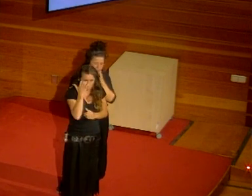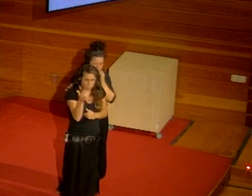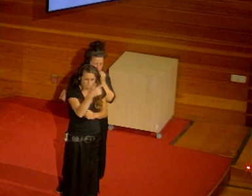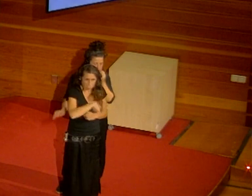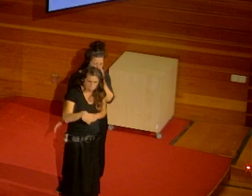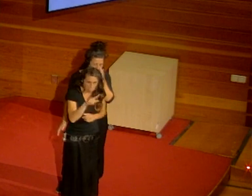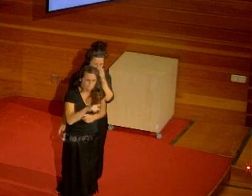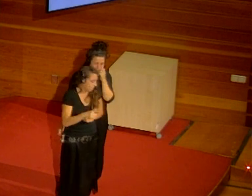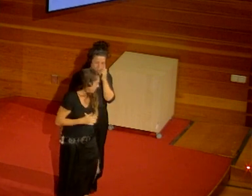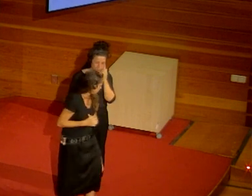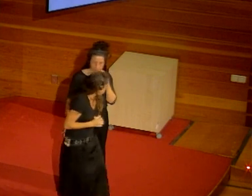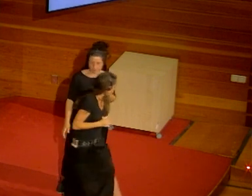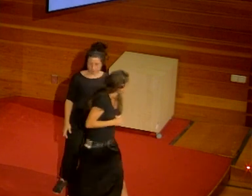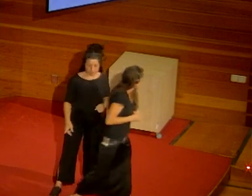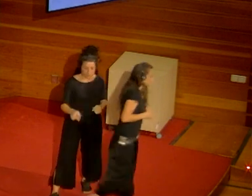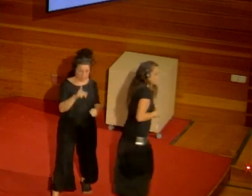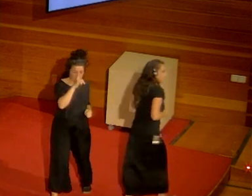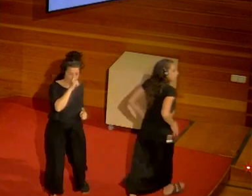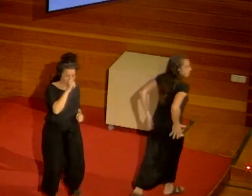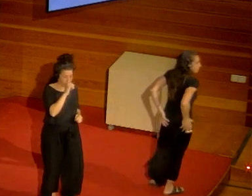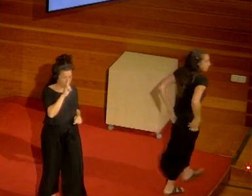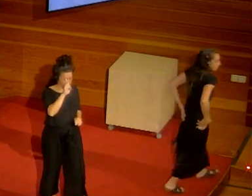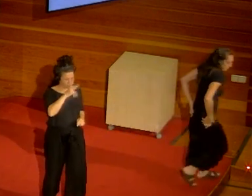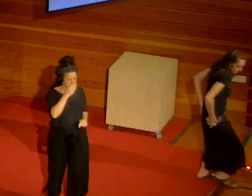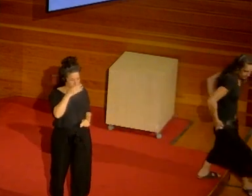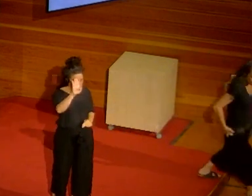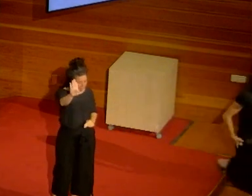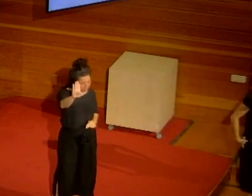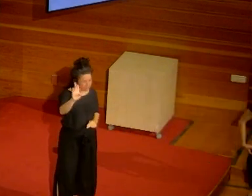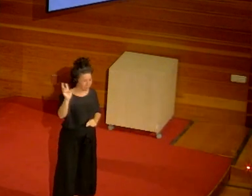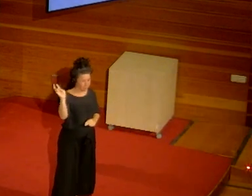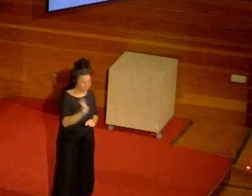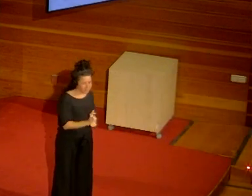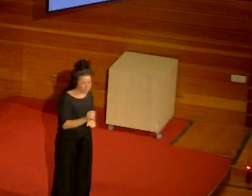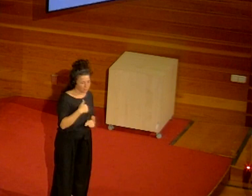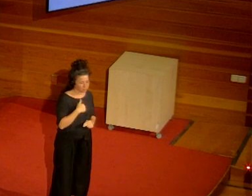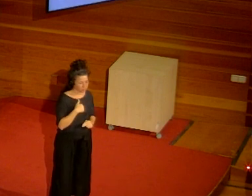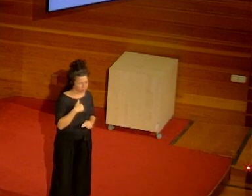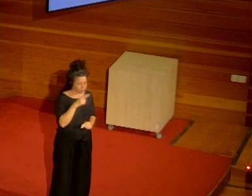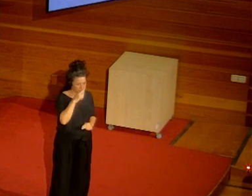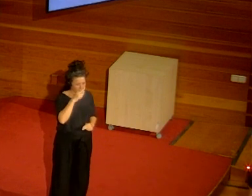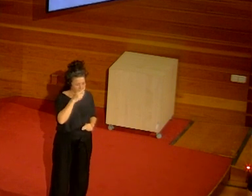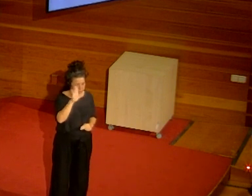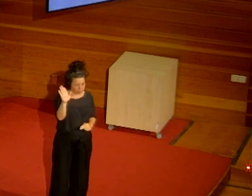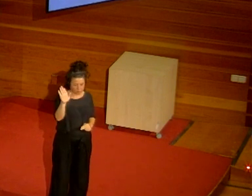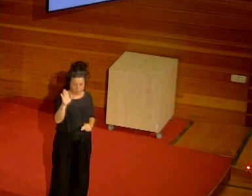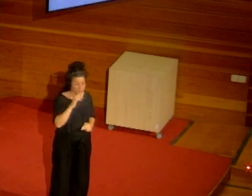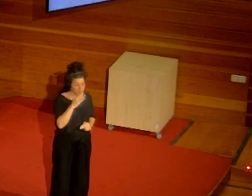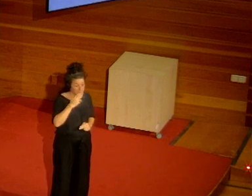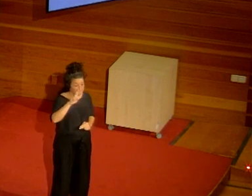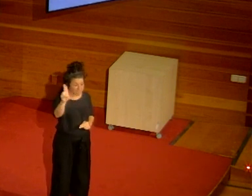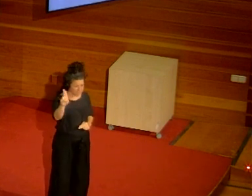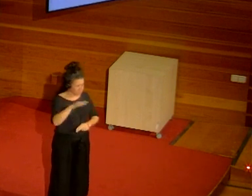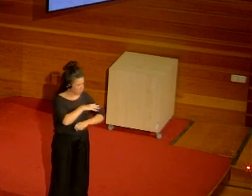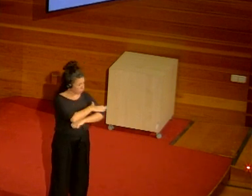de la Europa del nazismo de la Europa con el fascismo